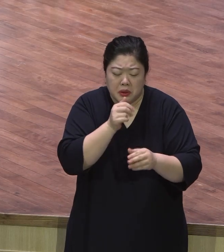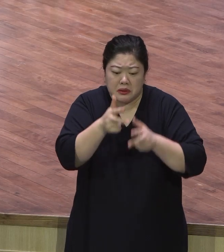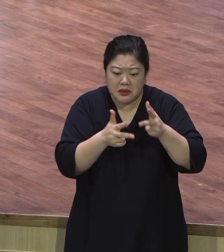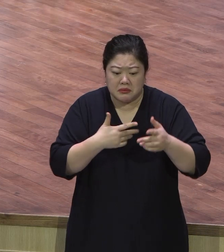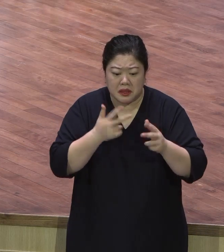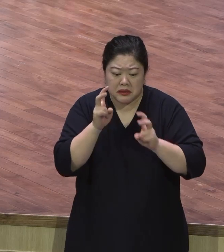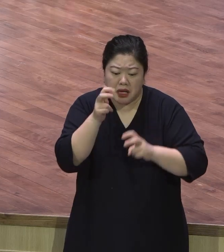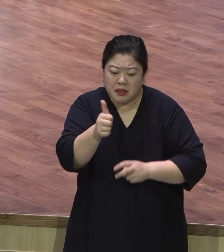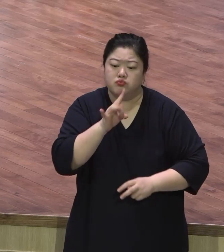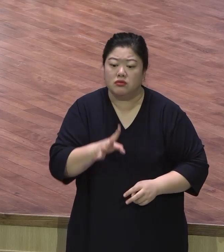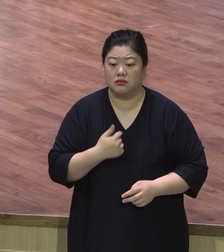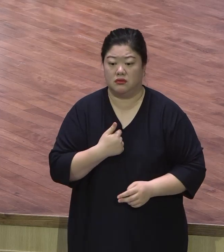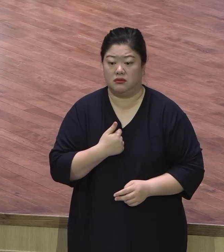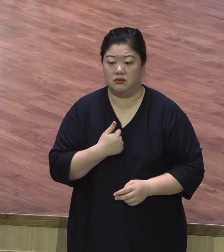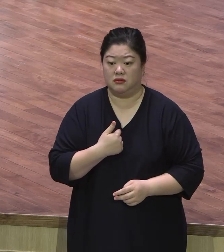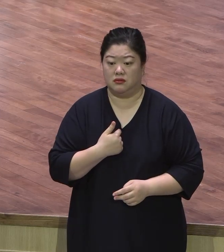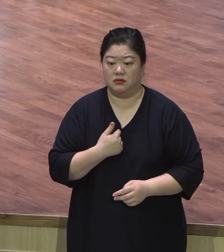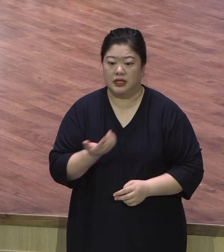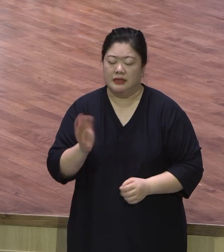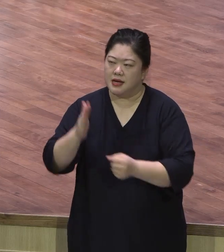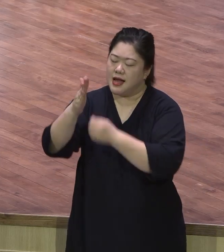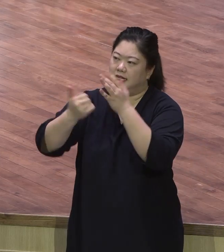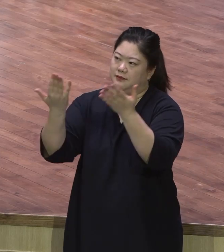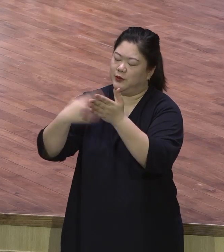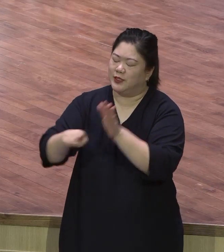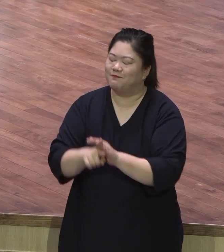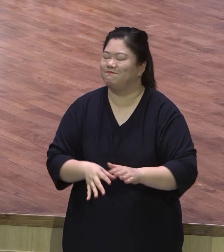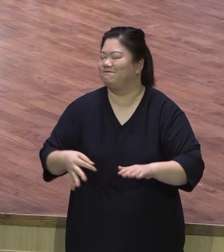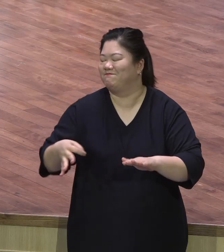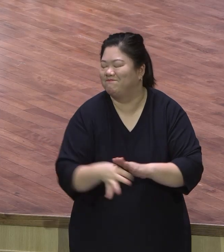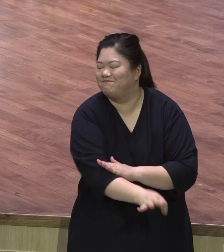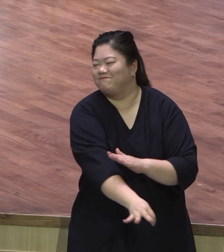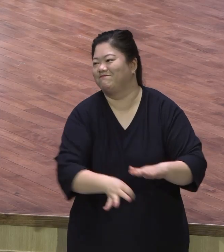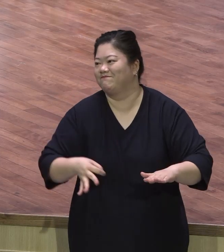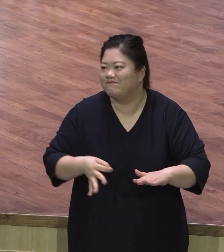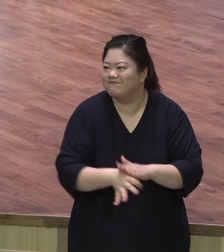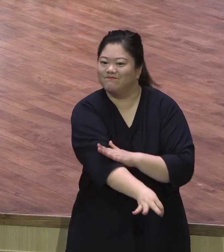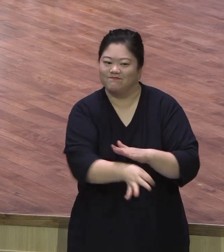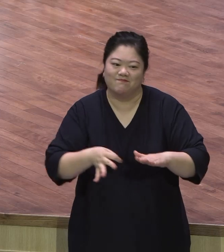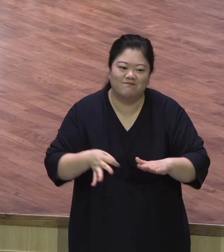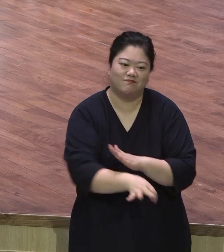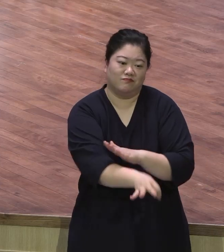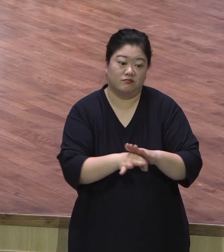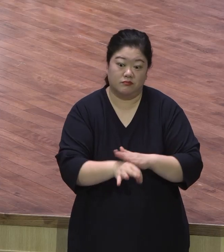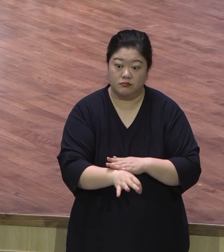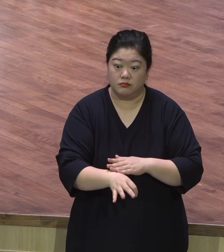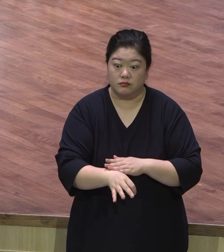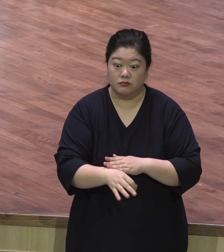여러분 하나님은 살아계십니다 어떻게 그렇게 하나님을 안 믿습니까